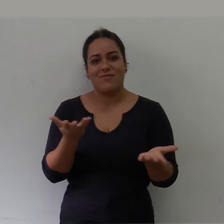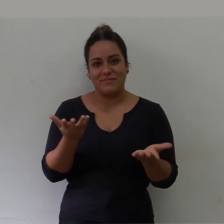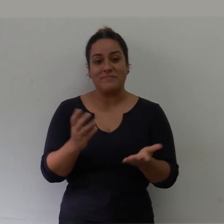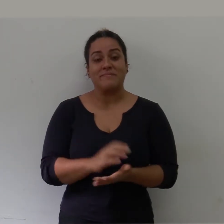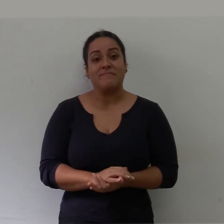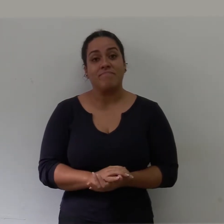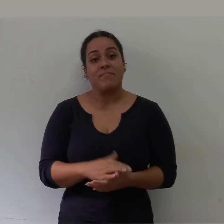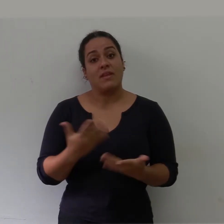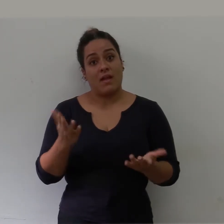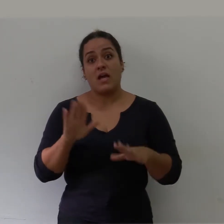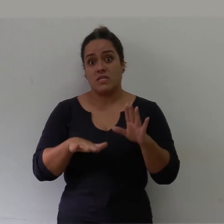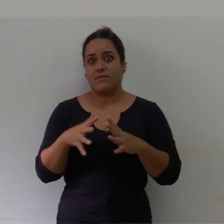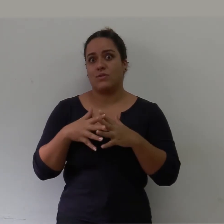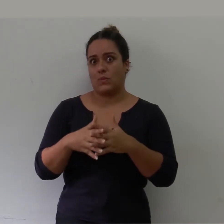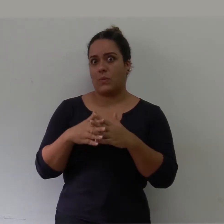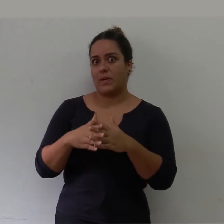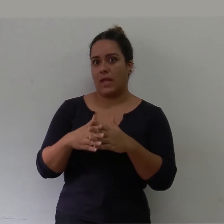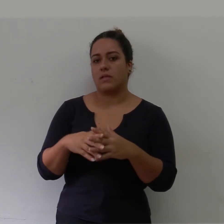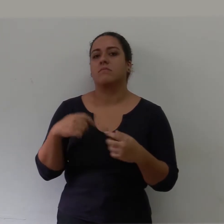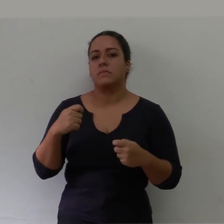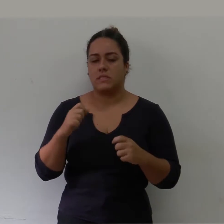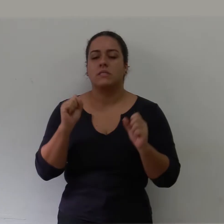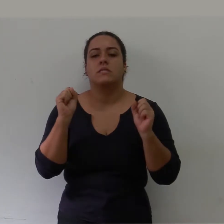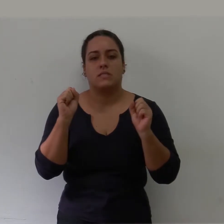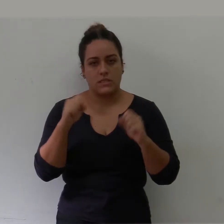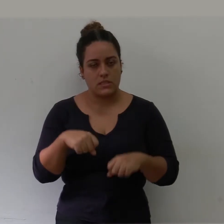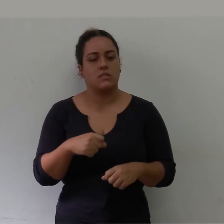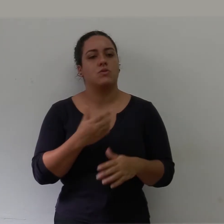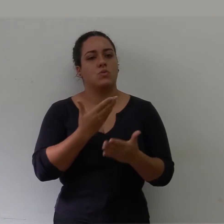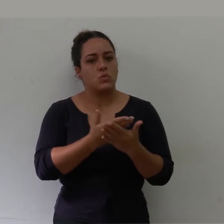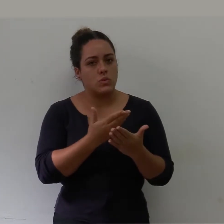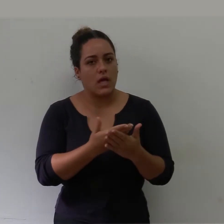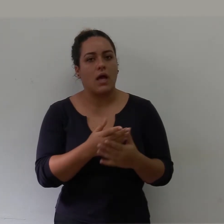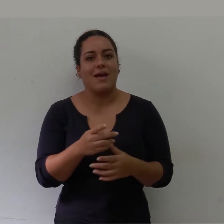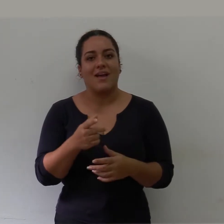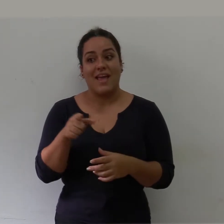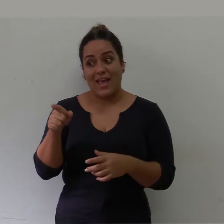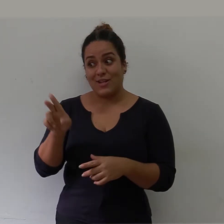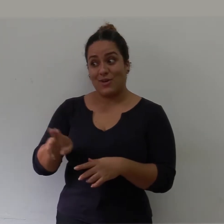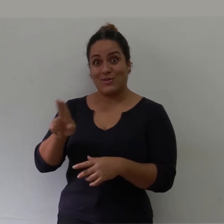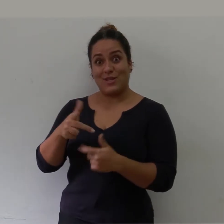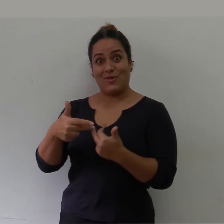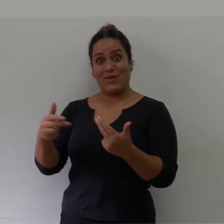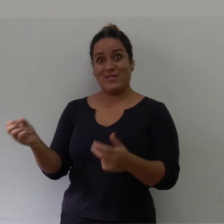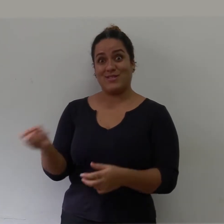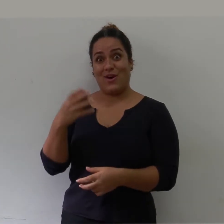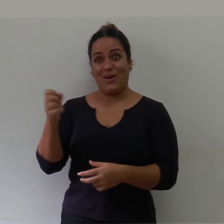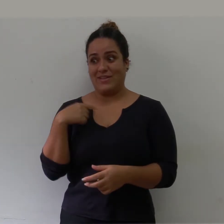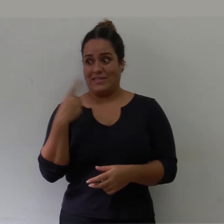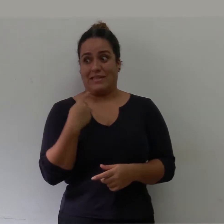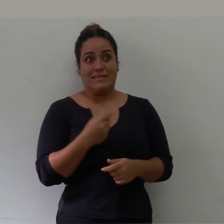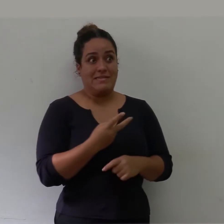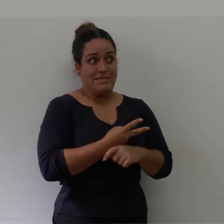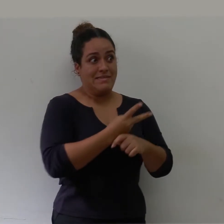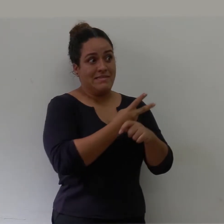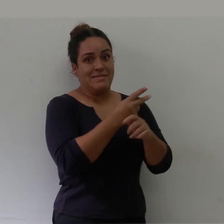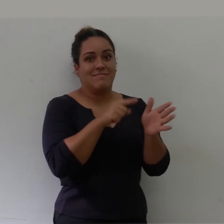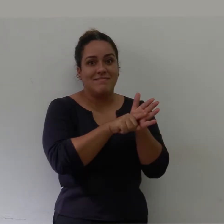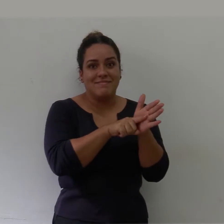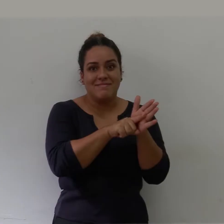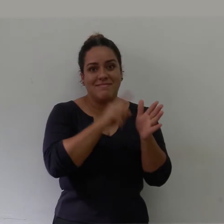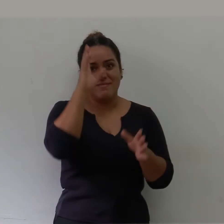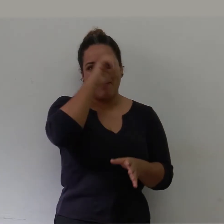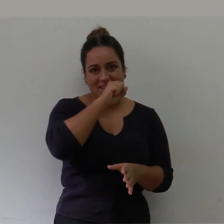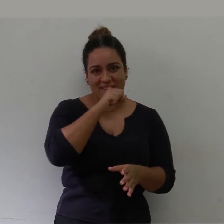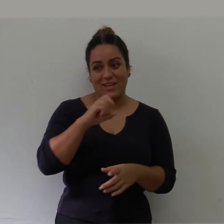maneira, então às vezes é complicado. Então temos sim que se apropriar, ele está usando algumas coisas novas até agora que a gente está tentando correr atrás para aprender. Então nesse